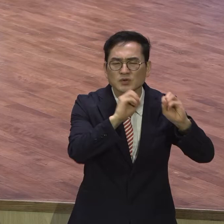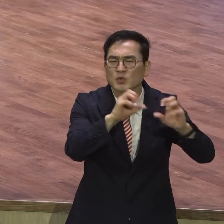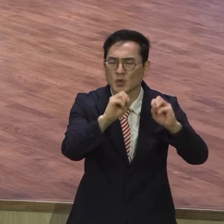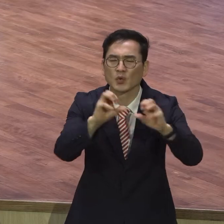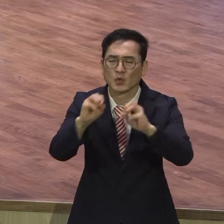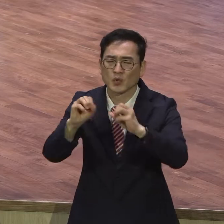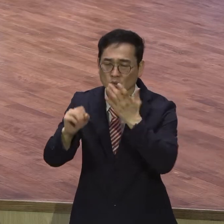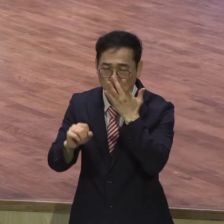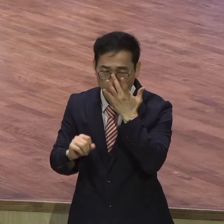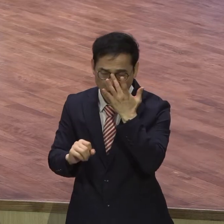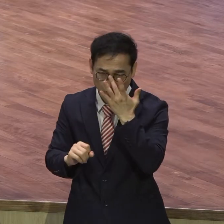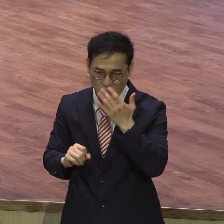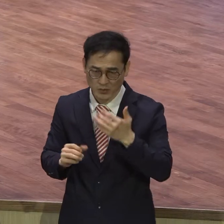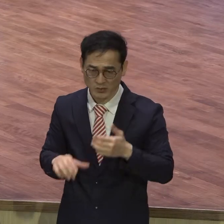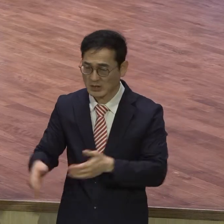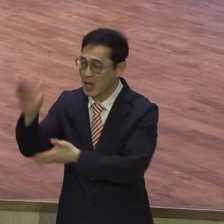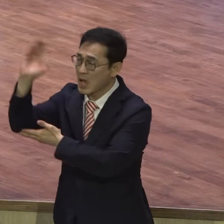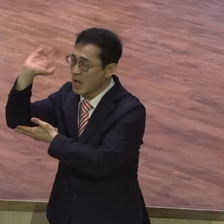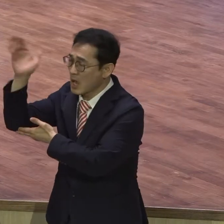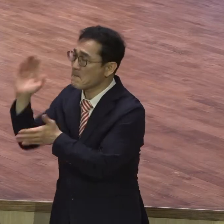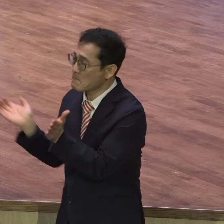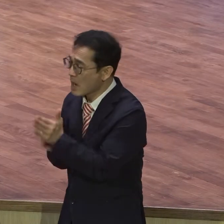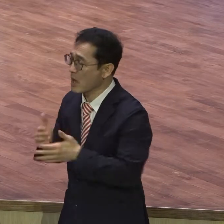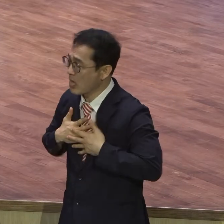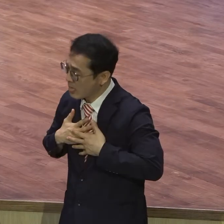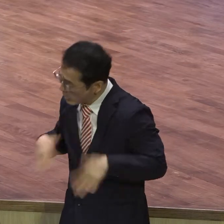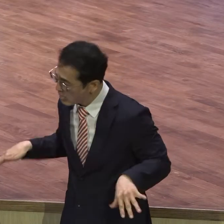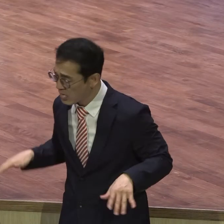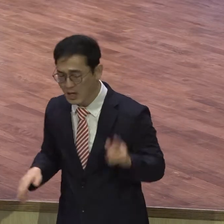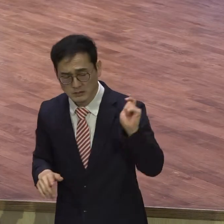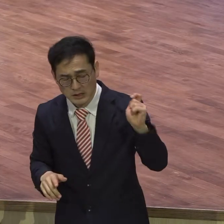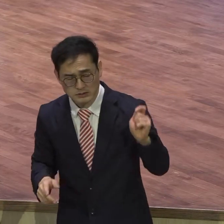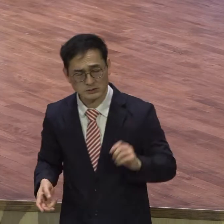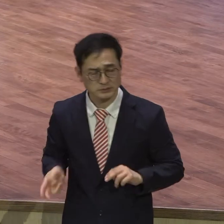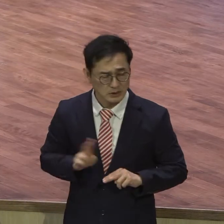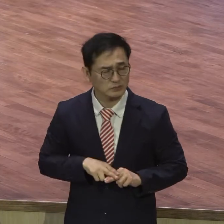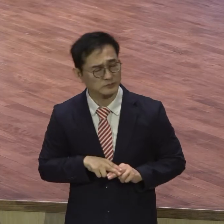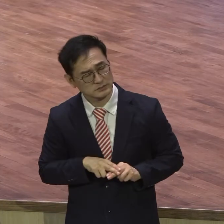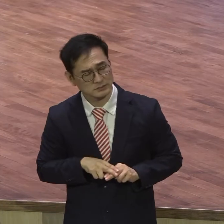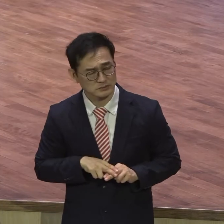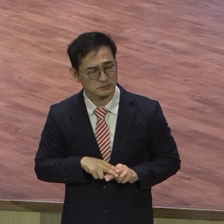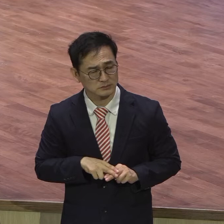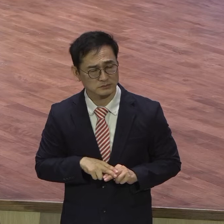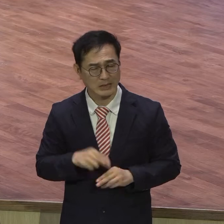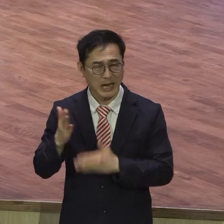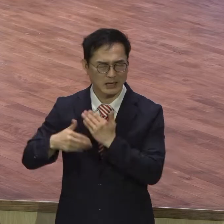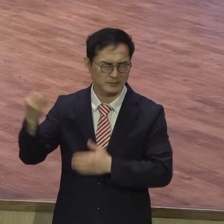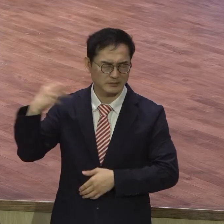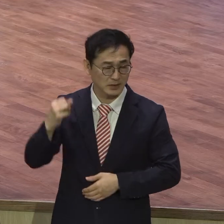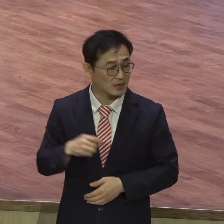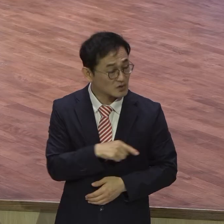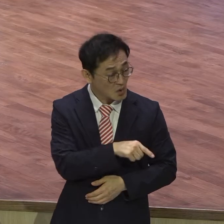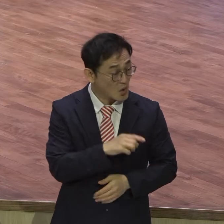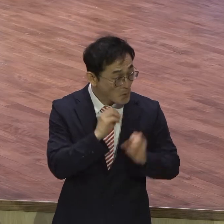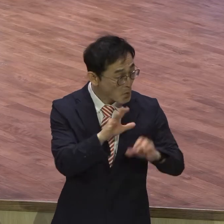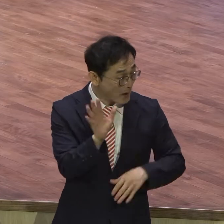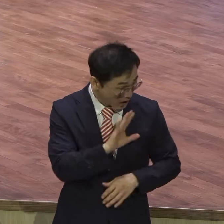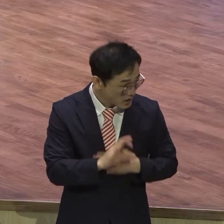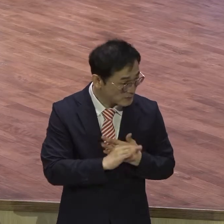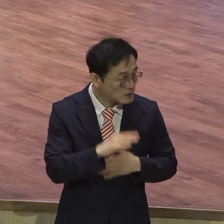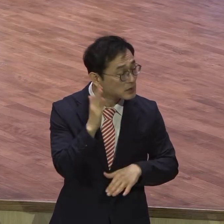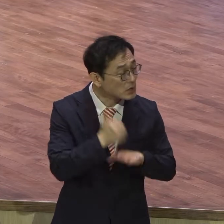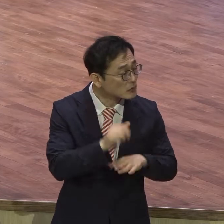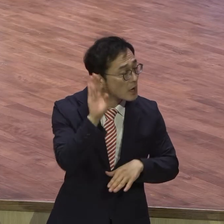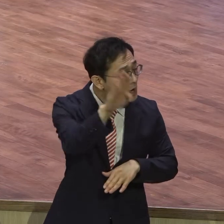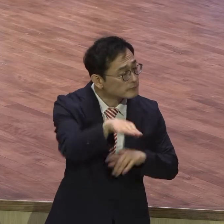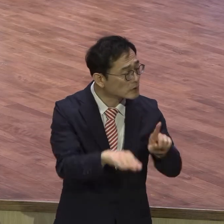내 양심이 너 오늘 이 사람 보험 안 전해 이 사람 내일 어디일지 모르지 않냐 보험 전해야지